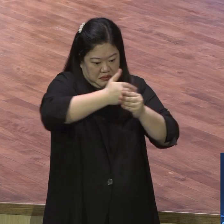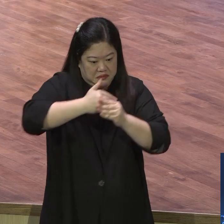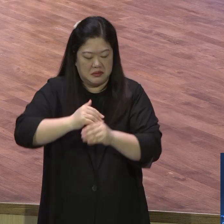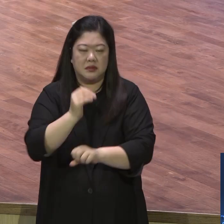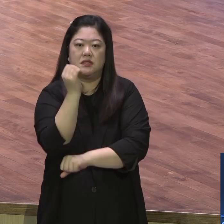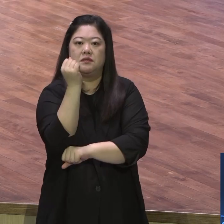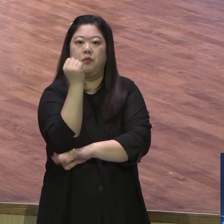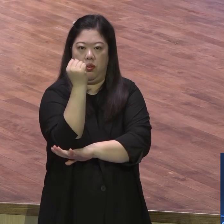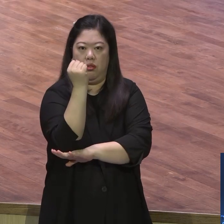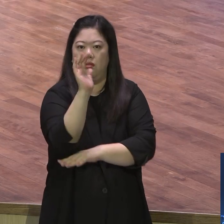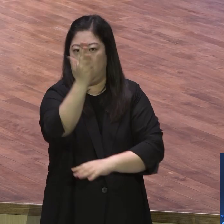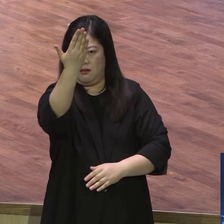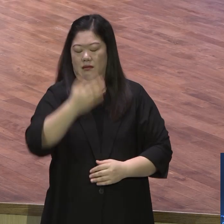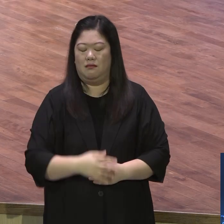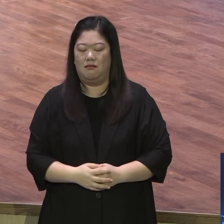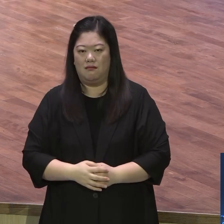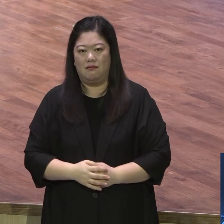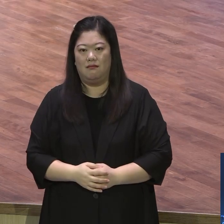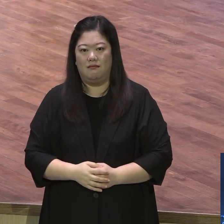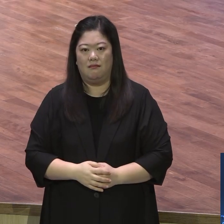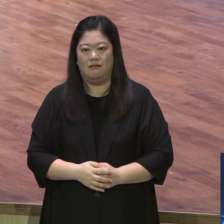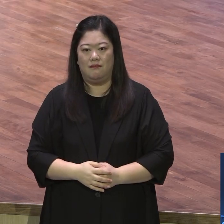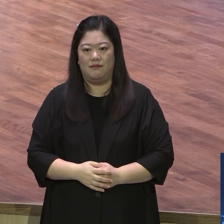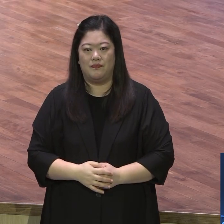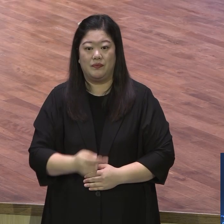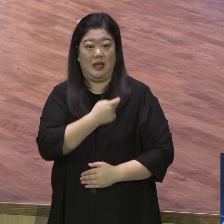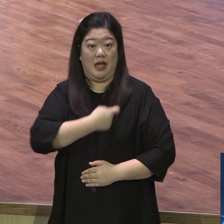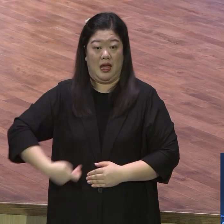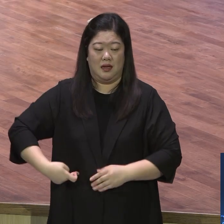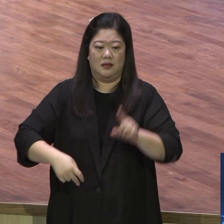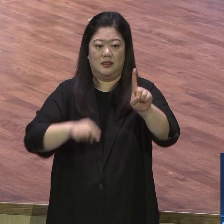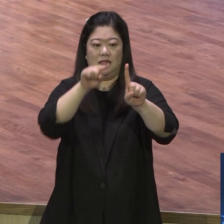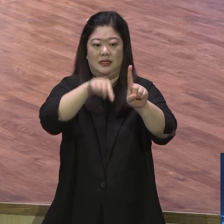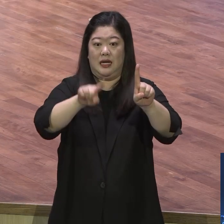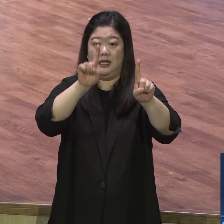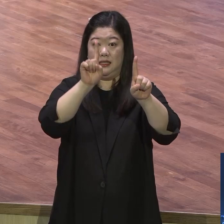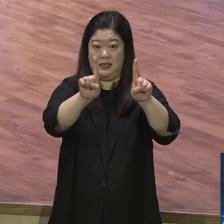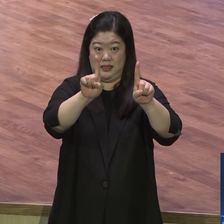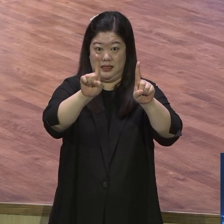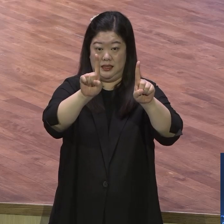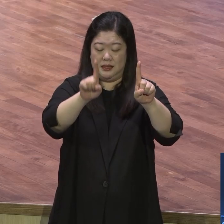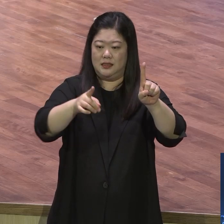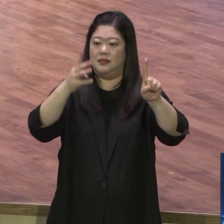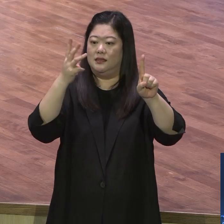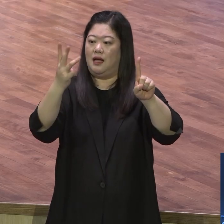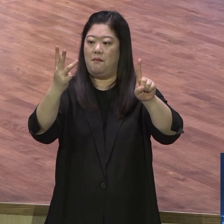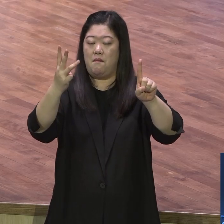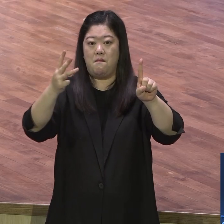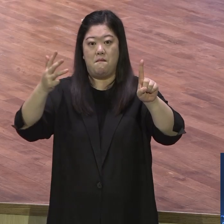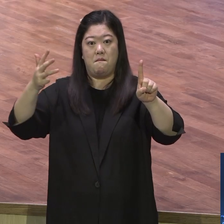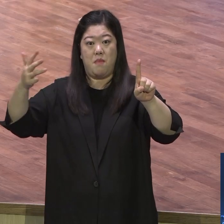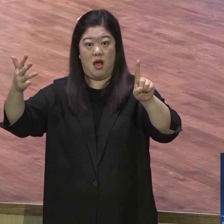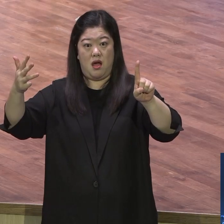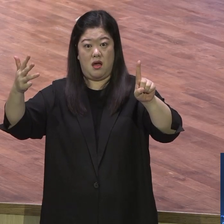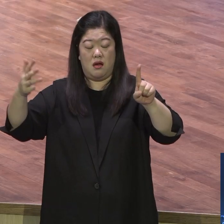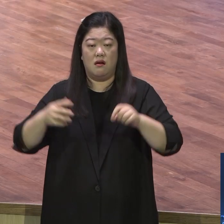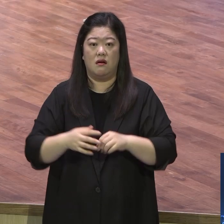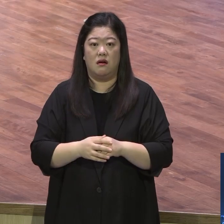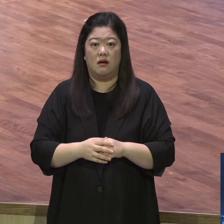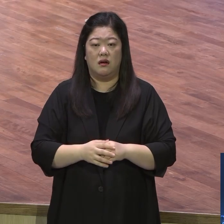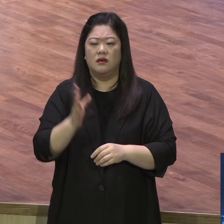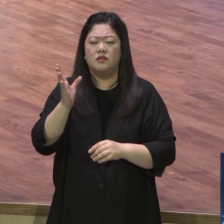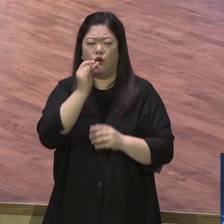이런 믿음은요 4등 1장 1절 그리스도 1장 3절 한협나라 1장 8절 그리스도로 이